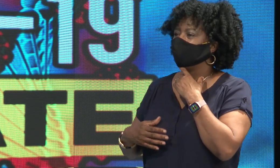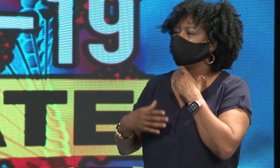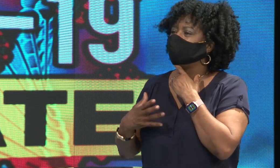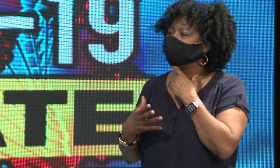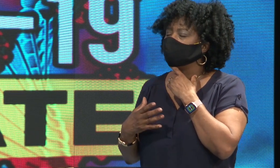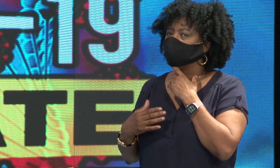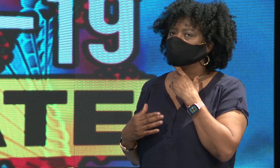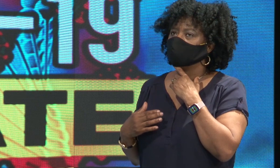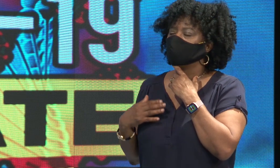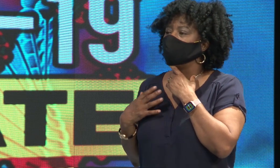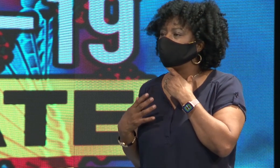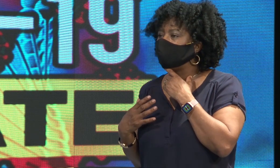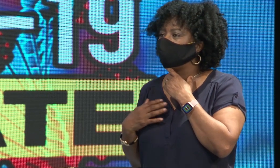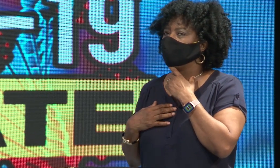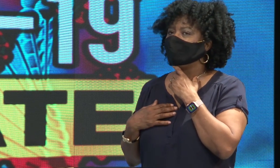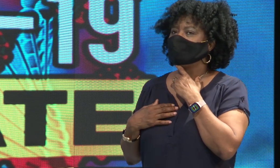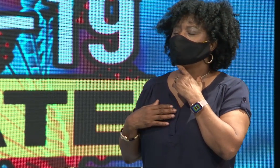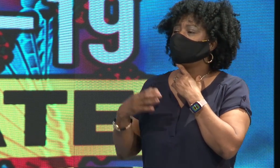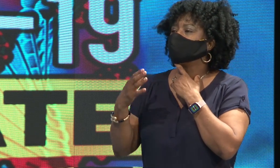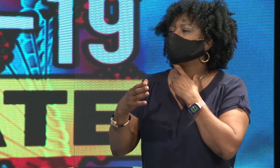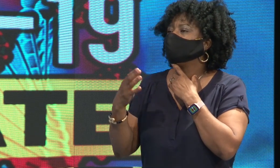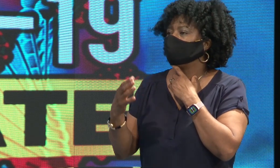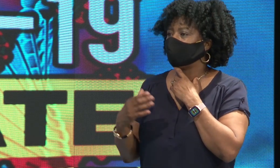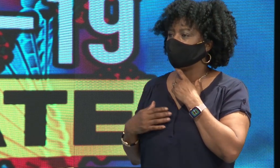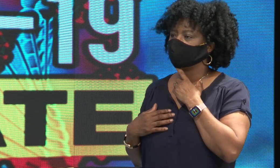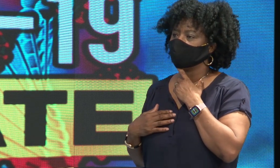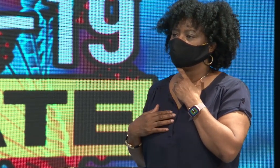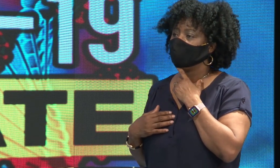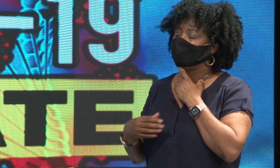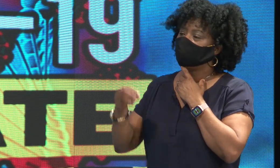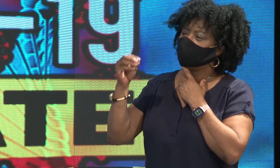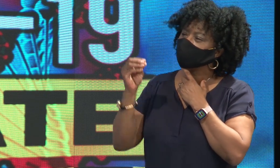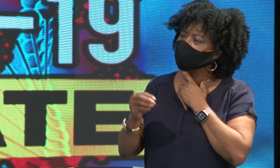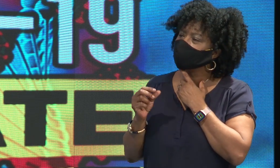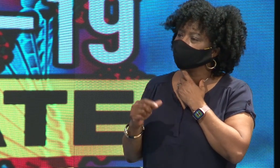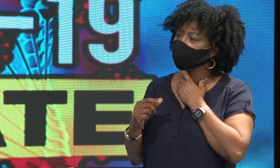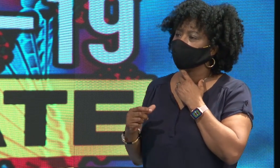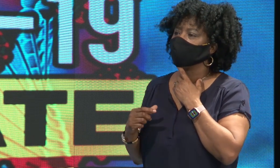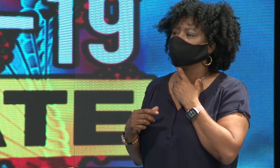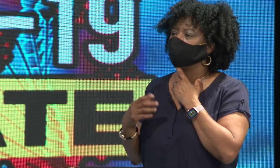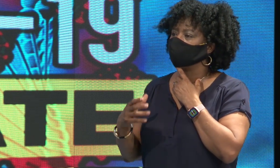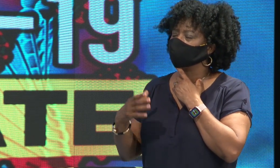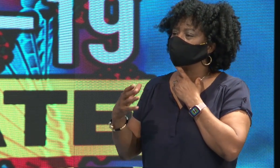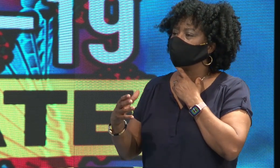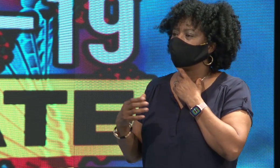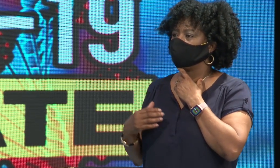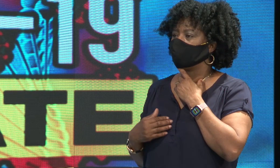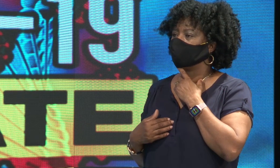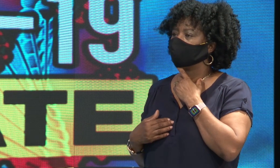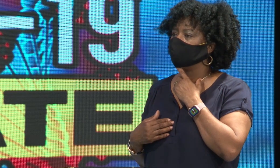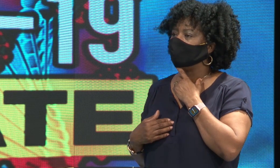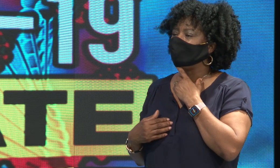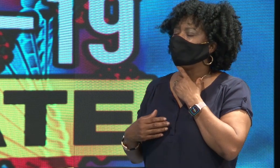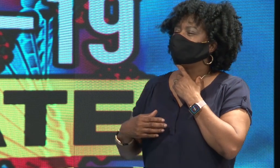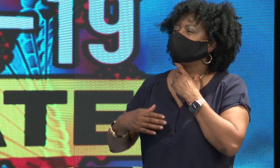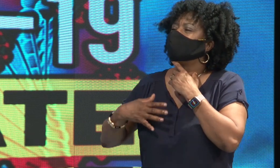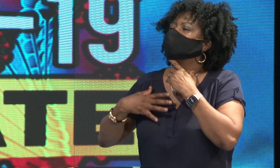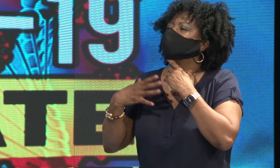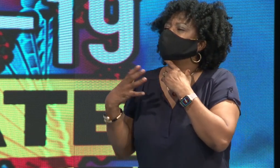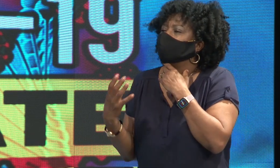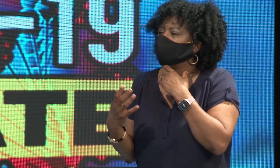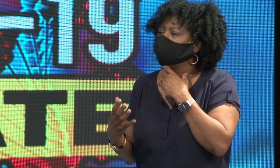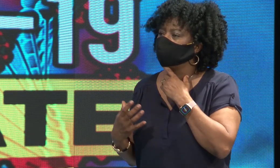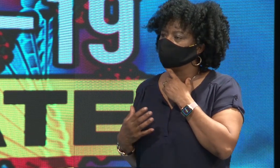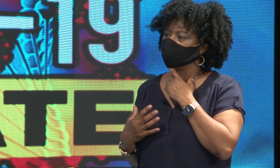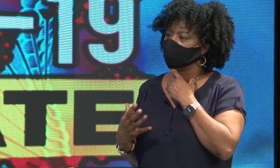warmte, aan liefde, ja, aan familie, mm-hmm, aan mensen die voor je klaarstaan. Nou, precies dat gegeven willen we dus nu gaan gebruiken. Dat